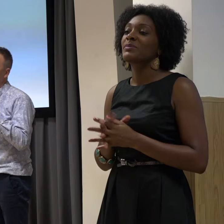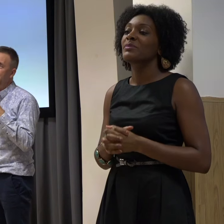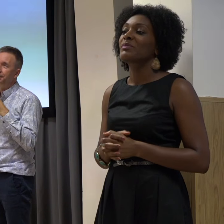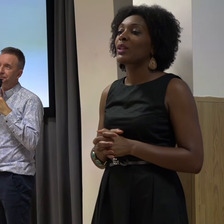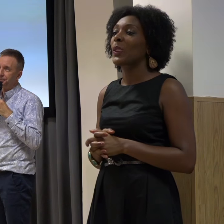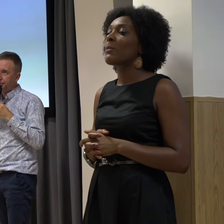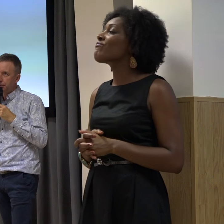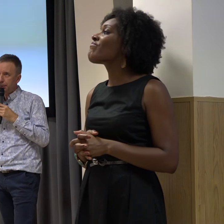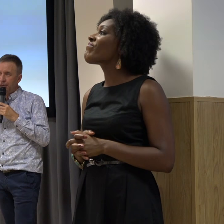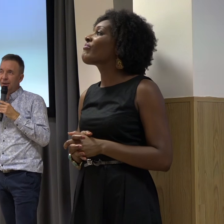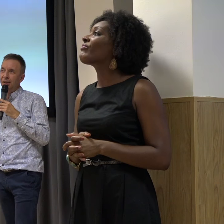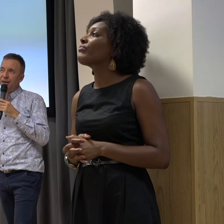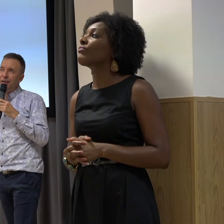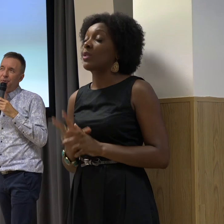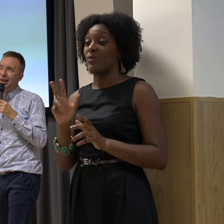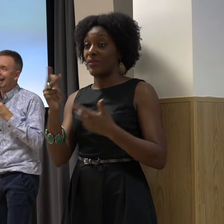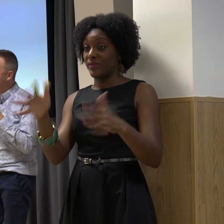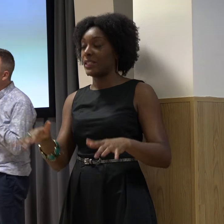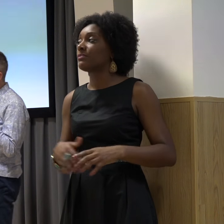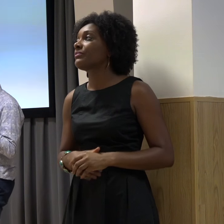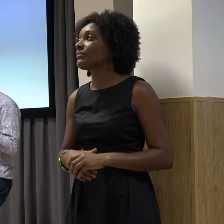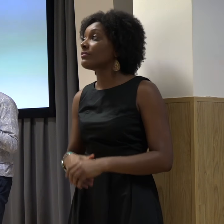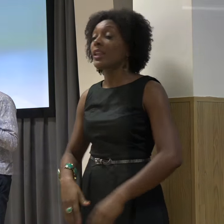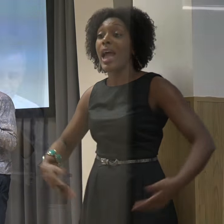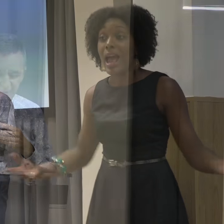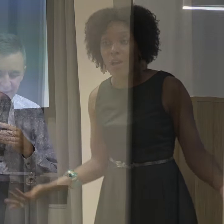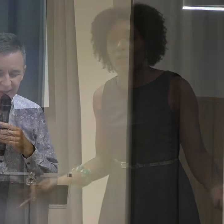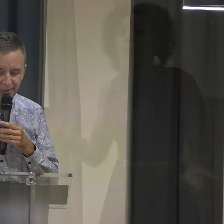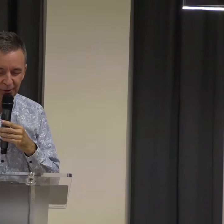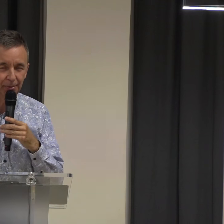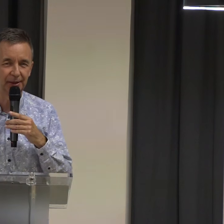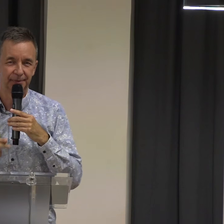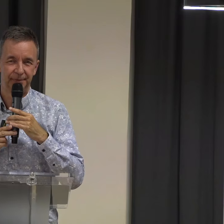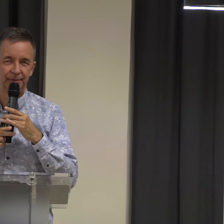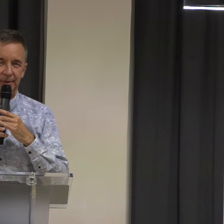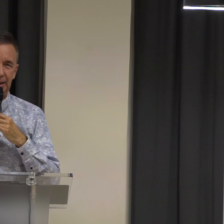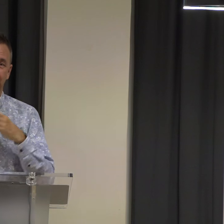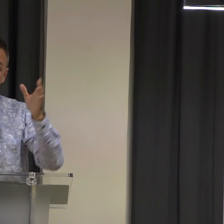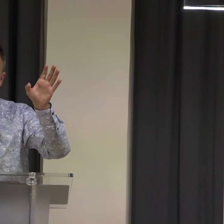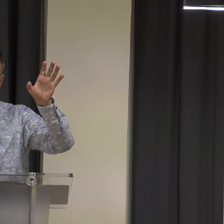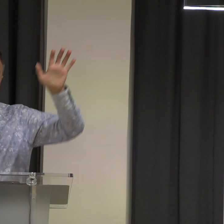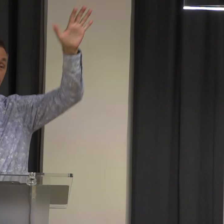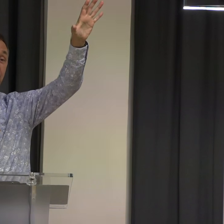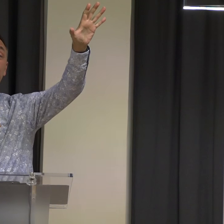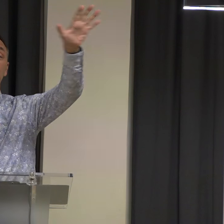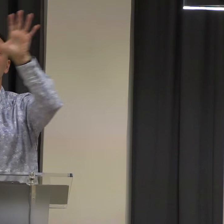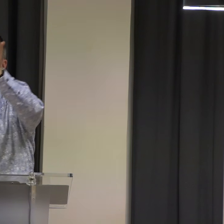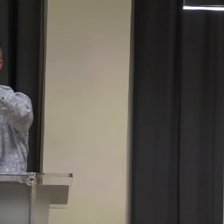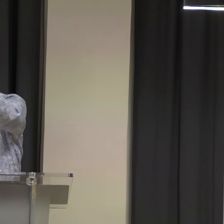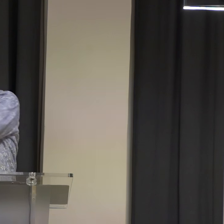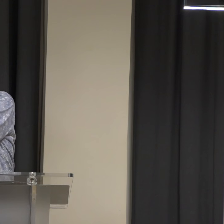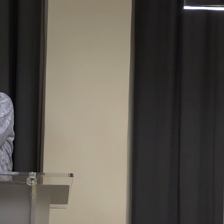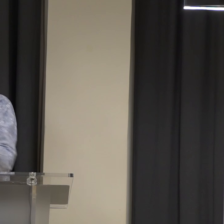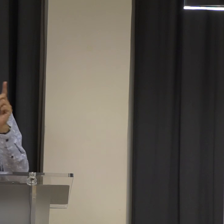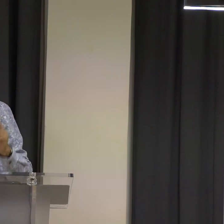Je termine. Dernier point, les résultats d'un culte raisonnable. Parce qu'automatiquement, si Dieu nous demande